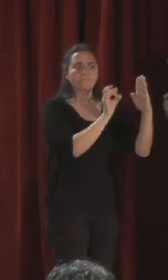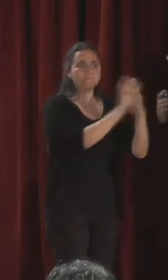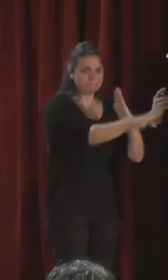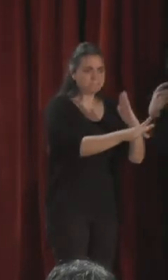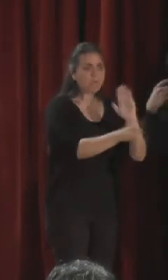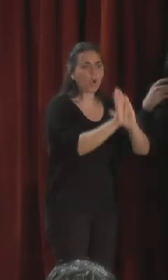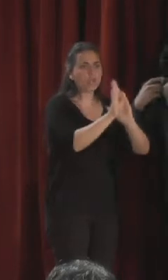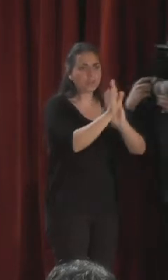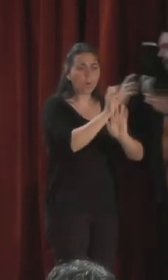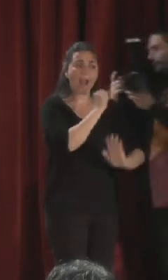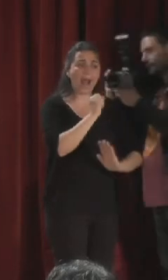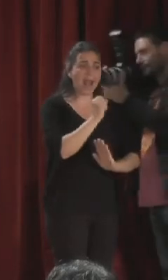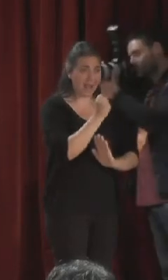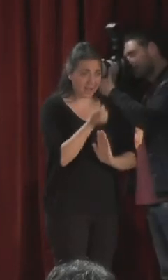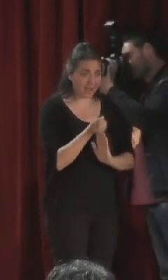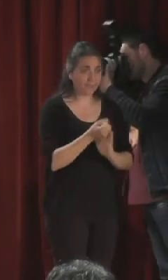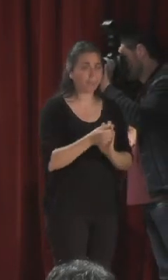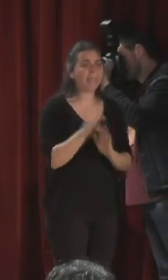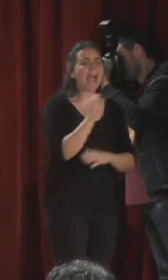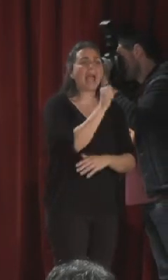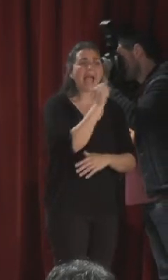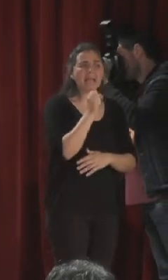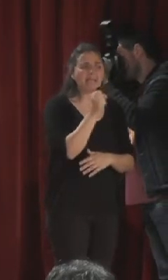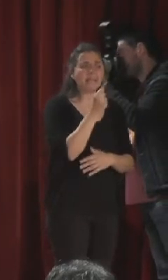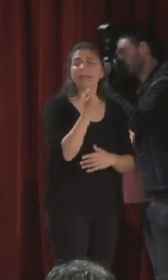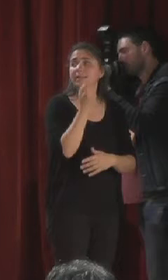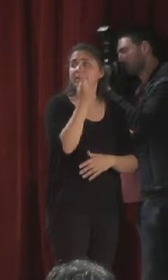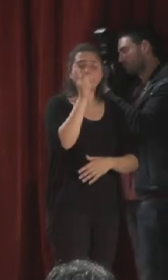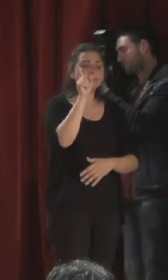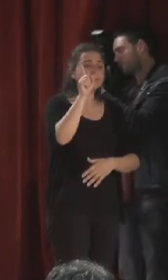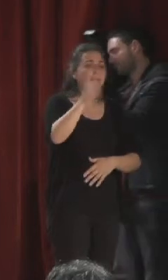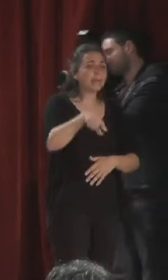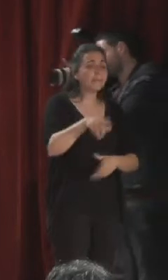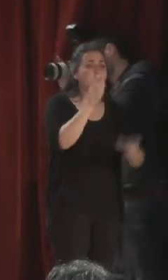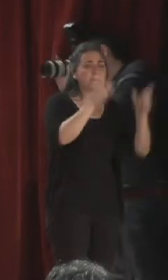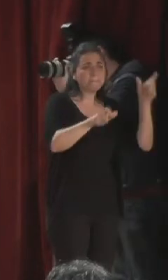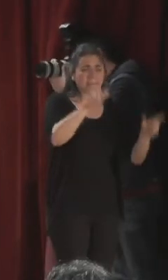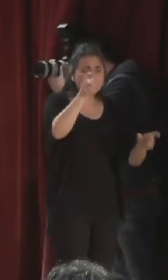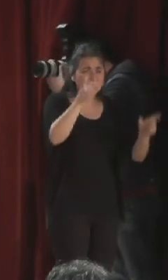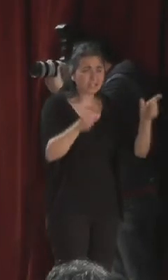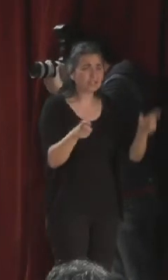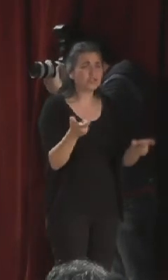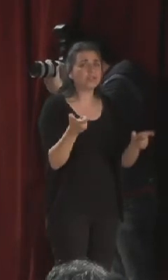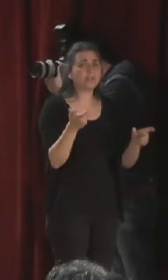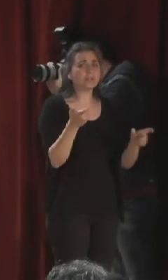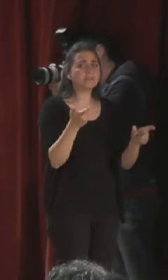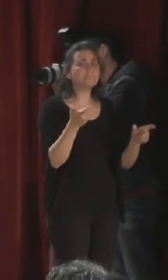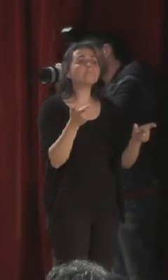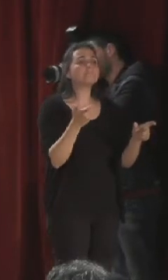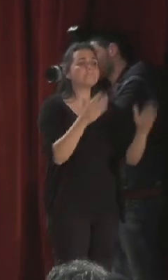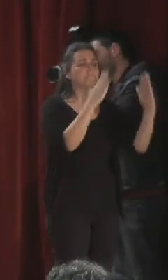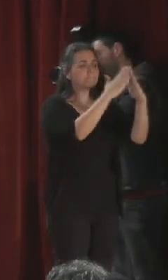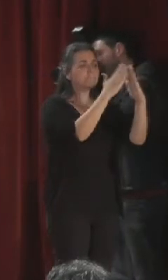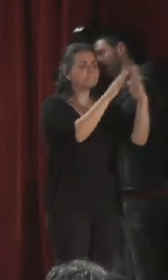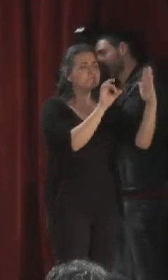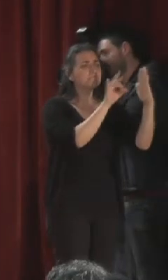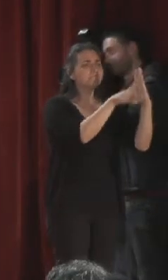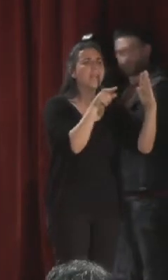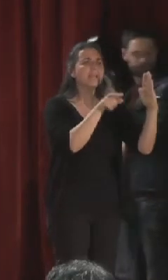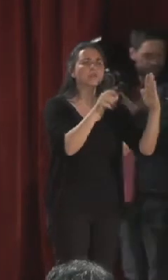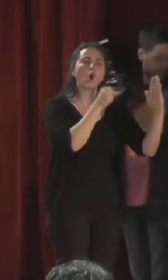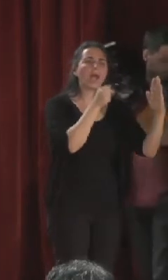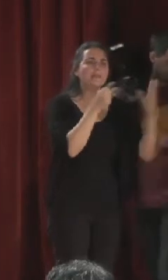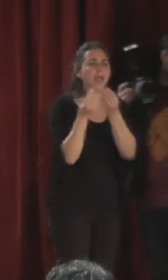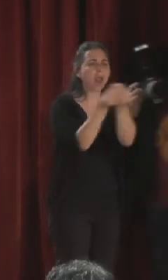más. Y cantar a los que solo aúllan mientras haya un desahucio